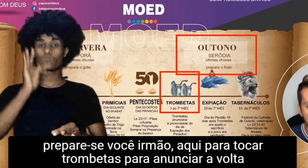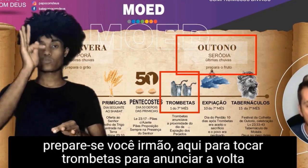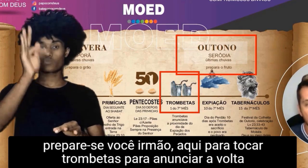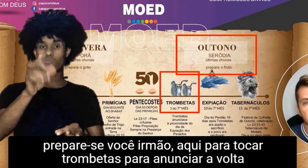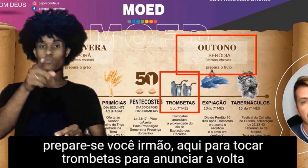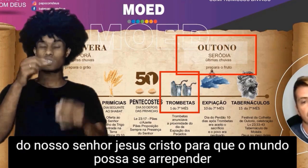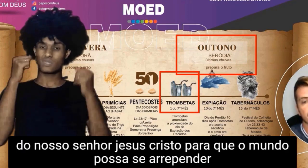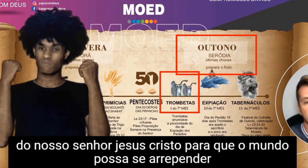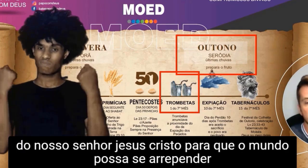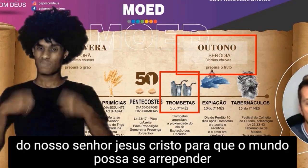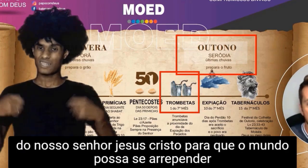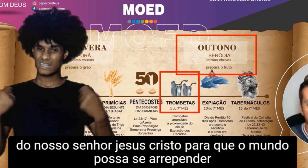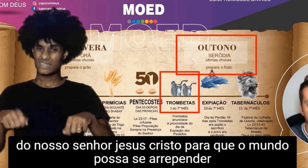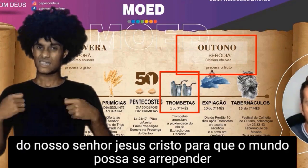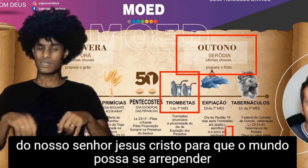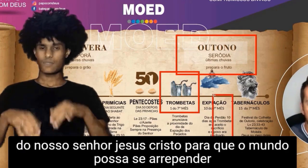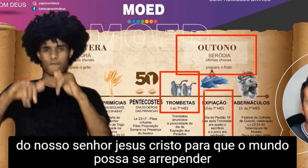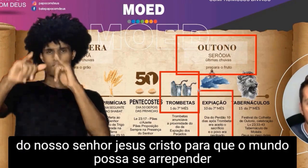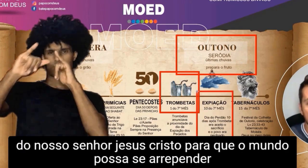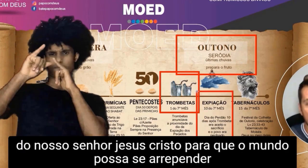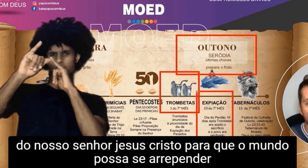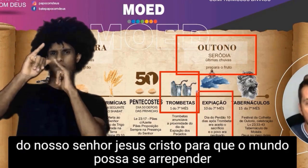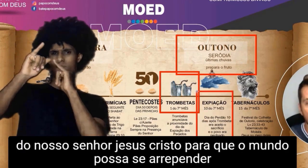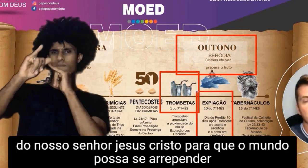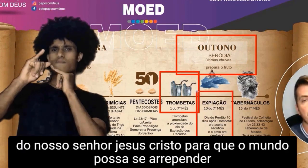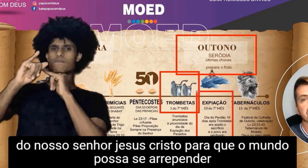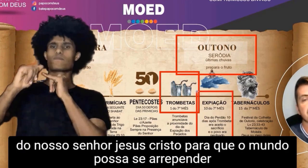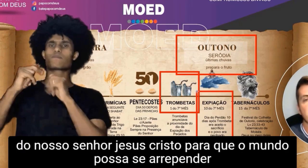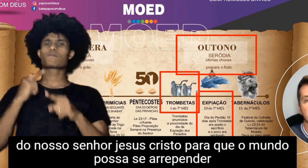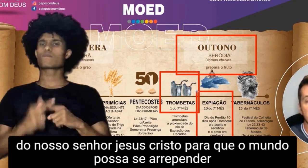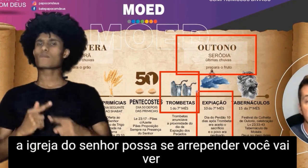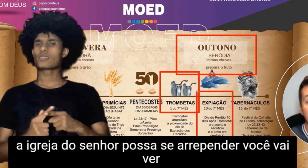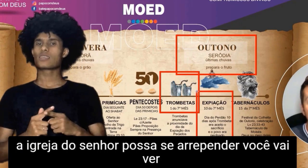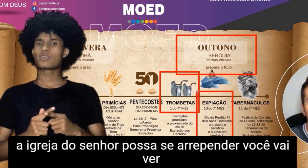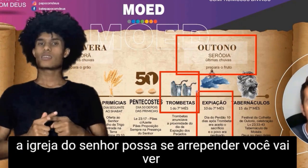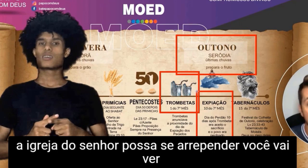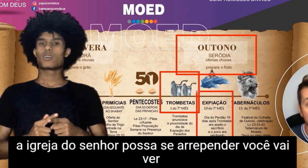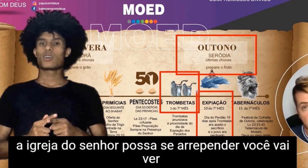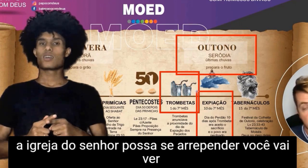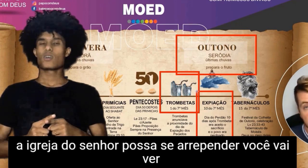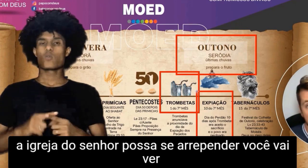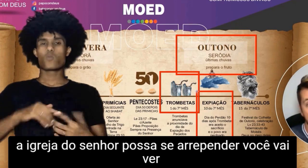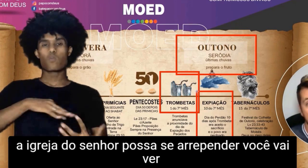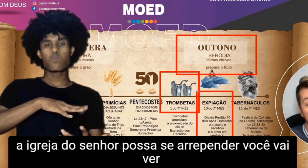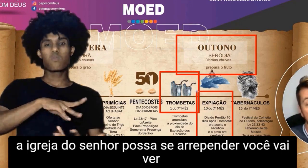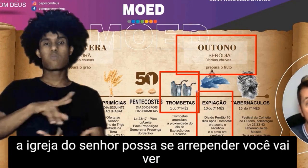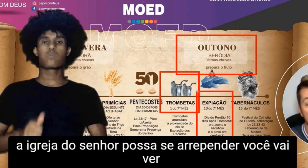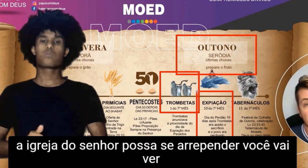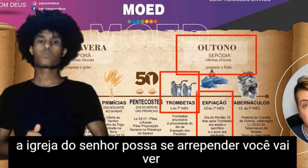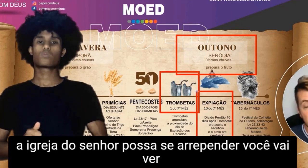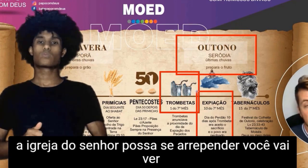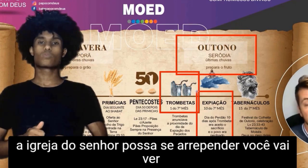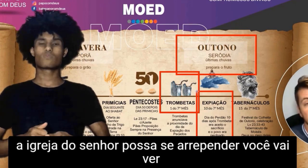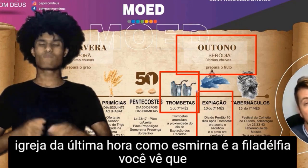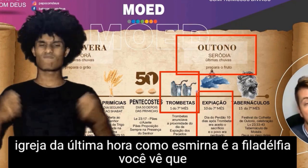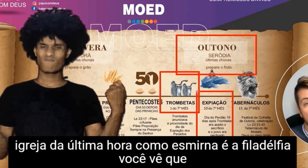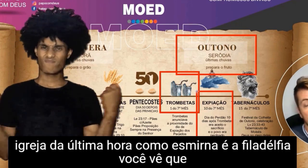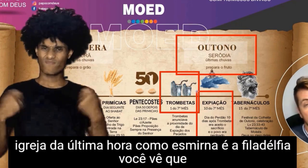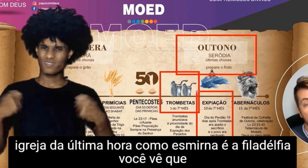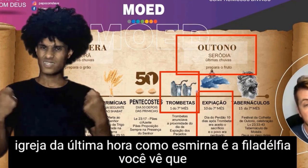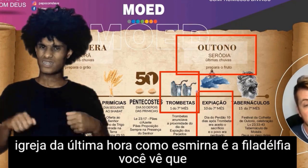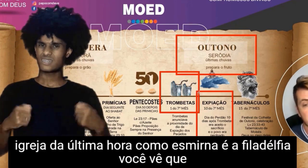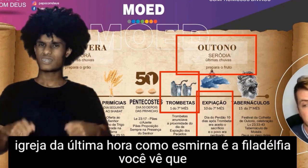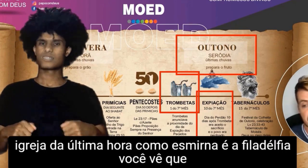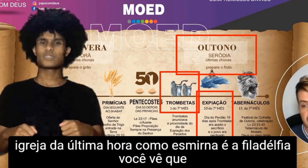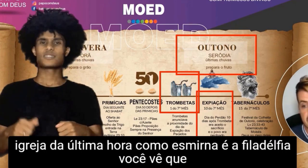para anunciar a volta do nosso Senhor Jesus Cristo, para que o mundo possa se arrepender, a igreja do Senhor possa se arrepender. Você vai ver lá a igreja da última